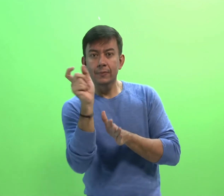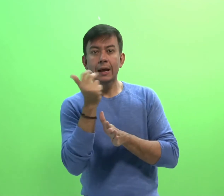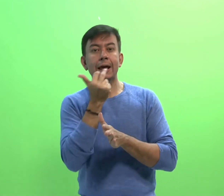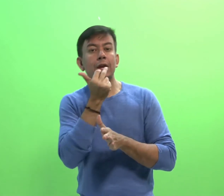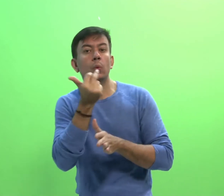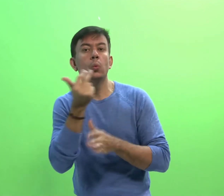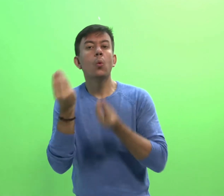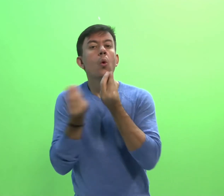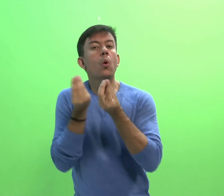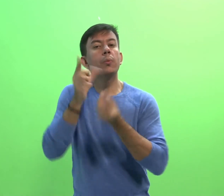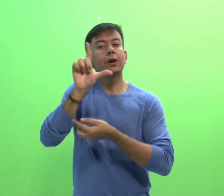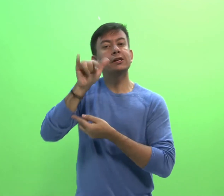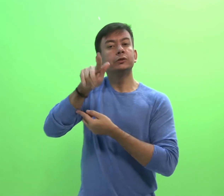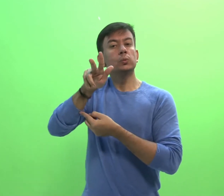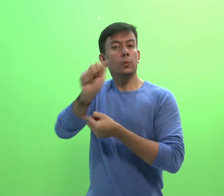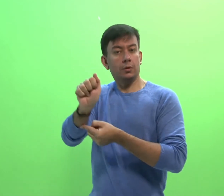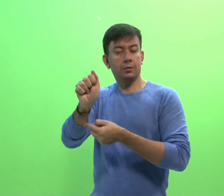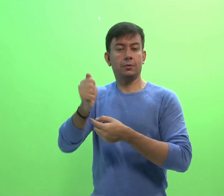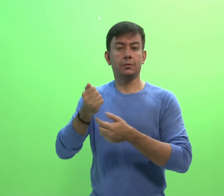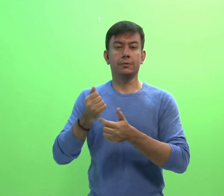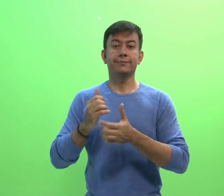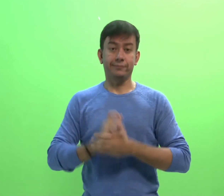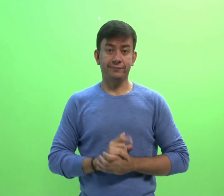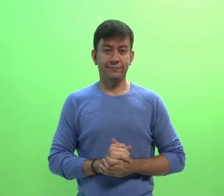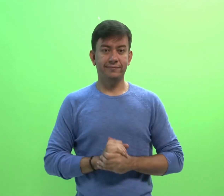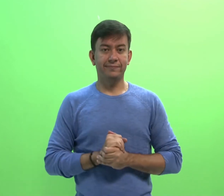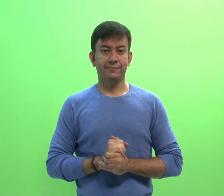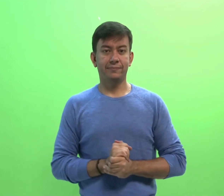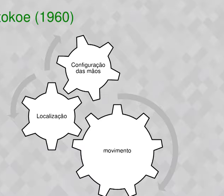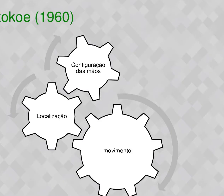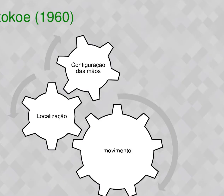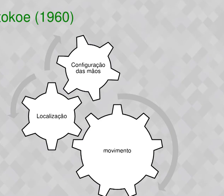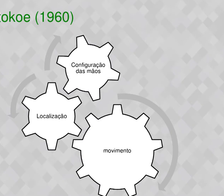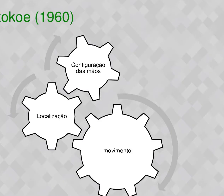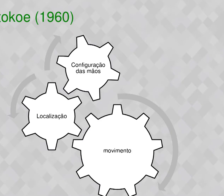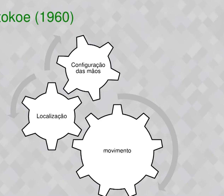seu valor linguístico, mostrando o valor da língua.